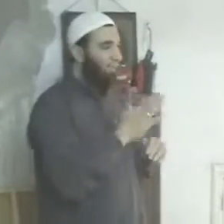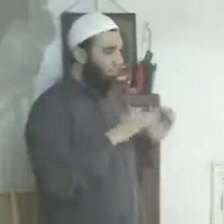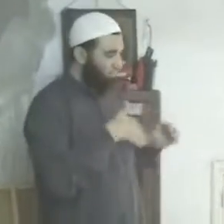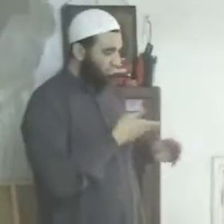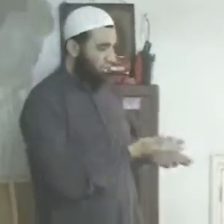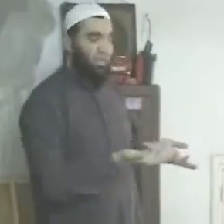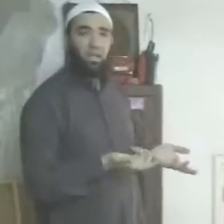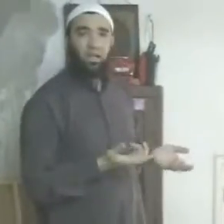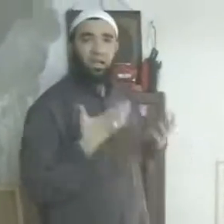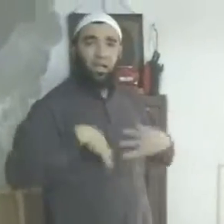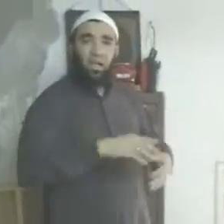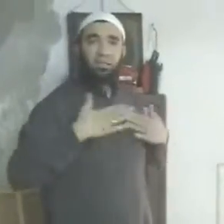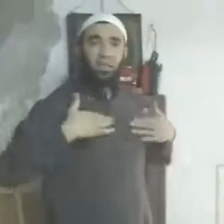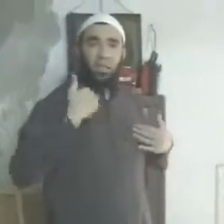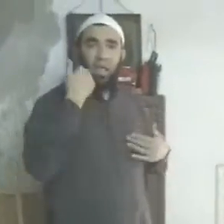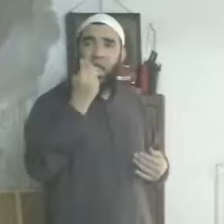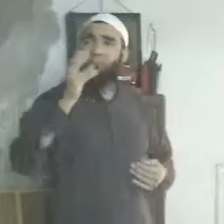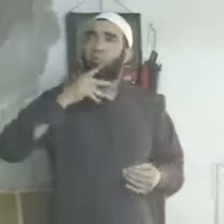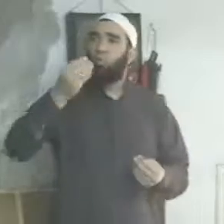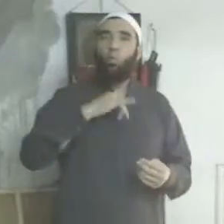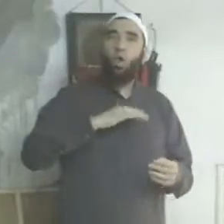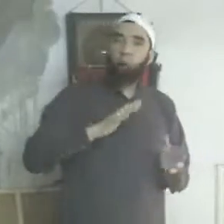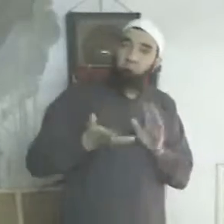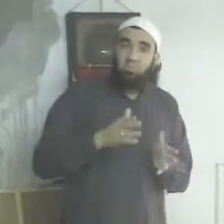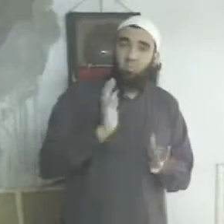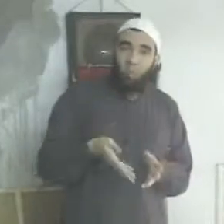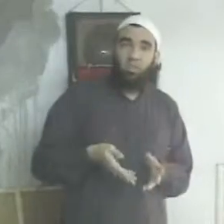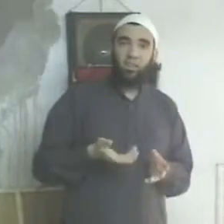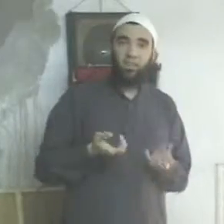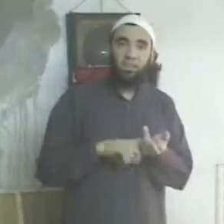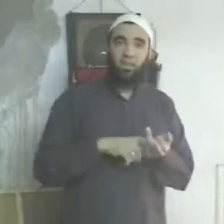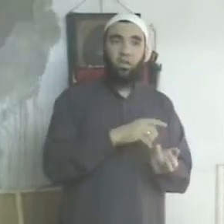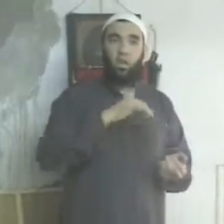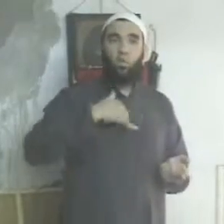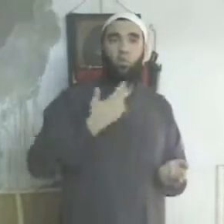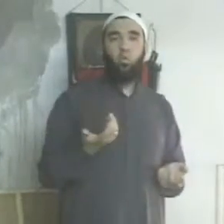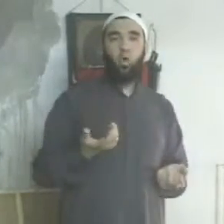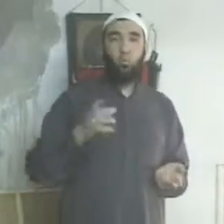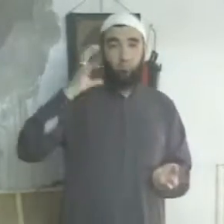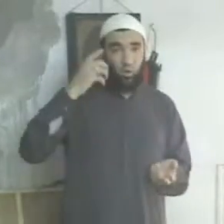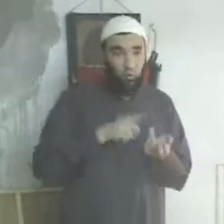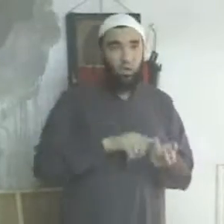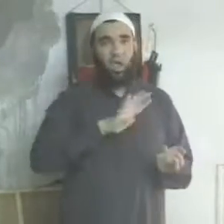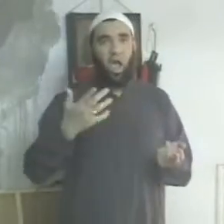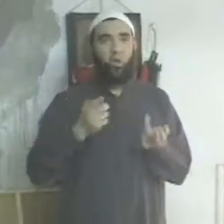الدين يا أخي صدق عليه، يا عم ده صدق وكذا وكذا، ده اكيد ابوه